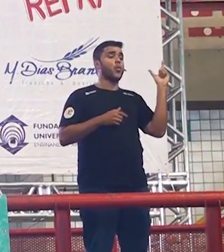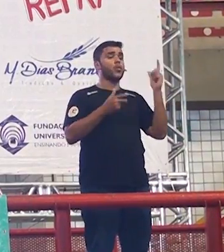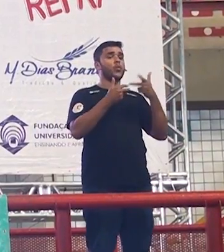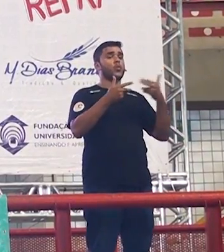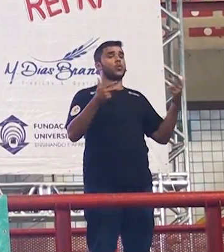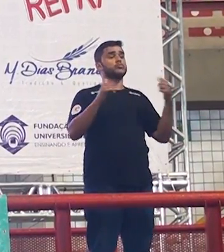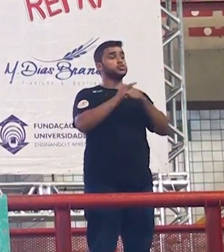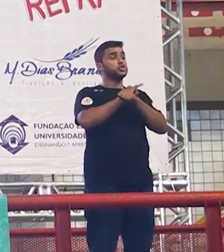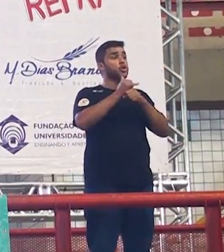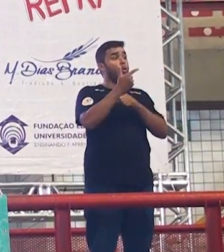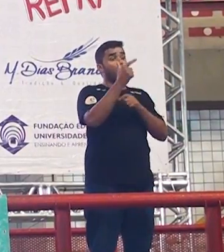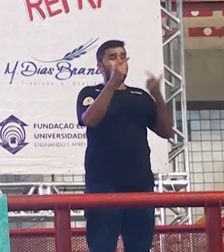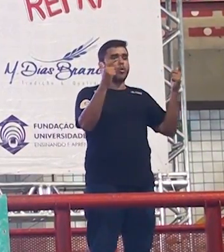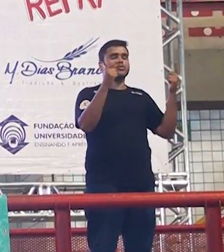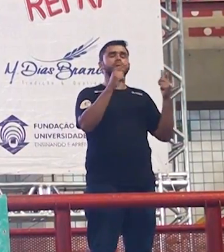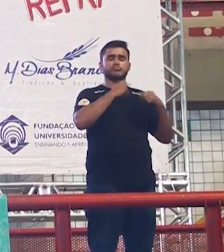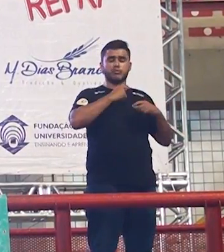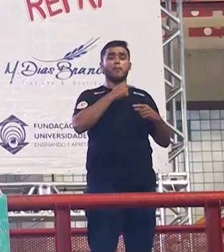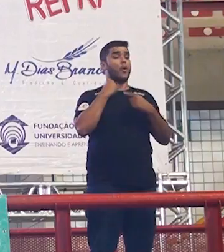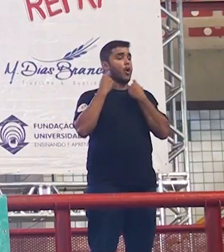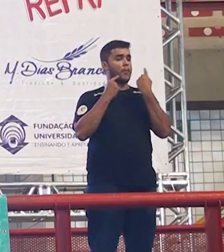outras maneiras de produzir energia.